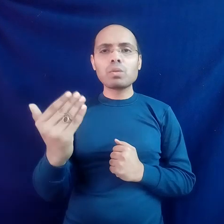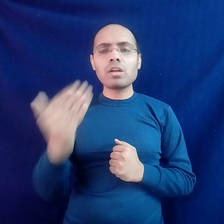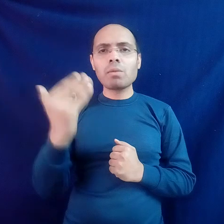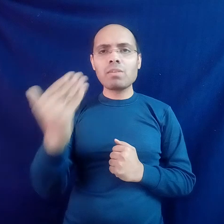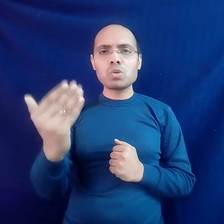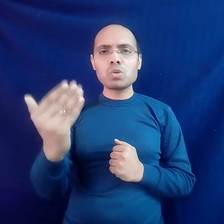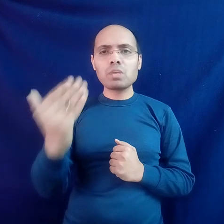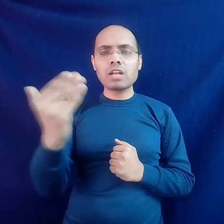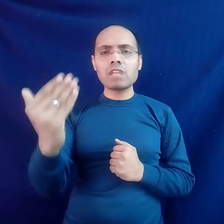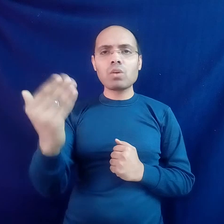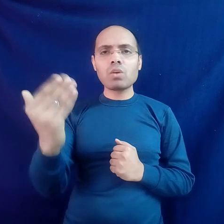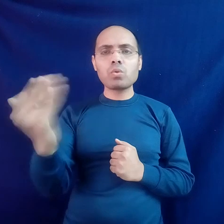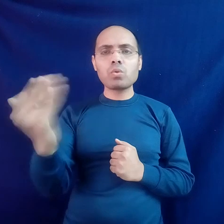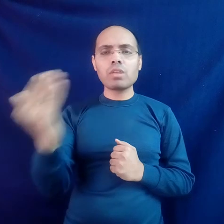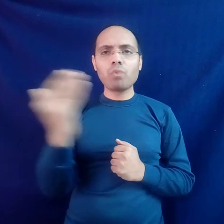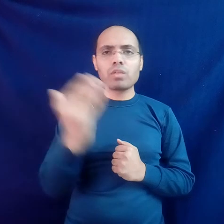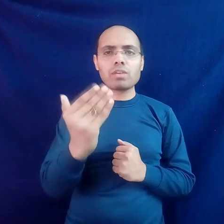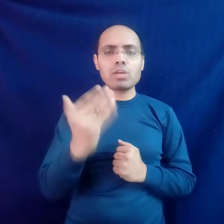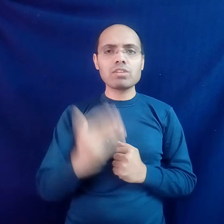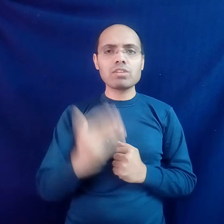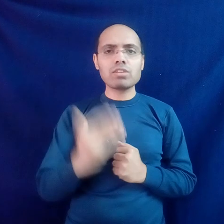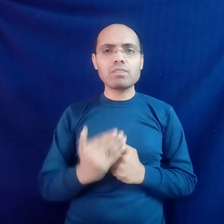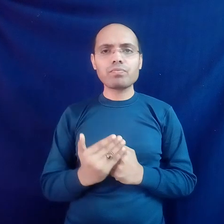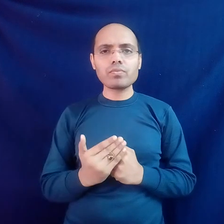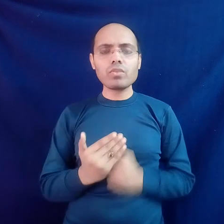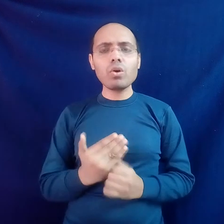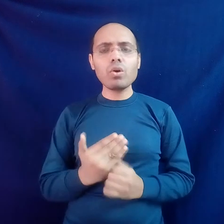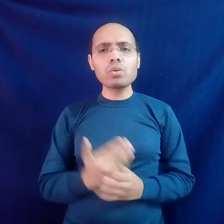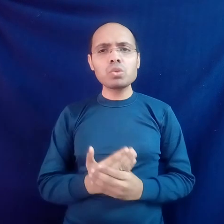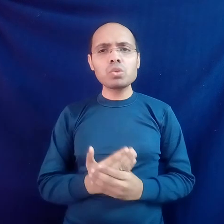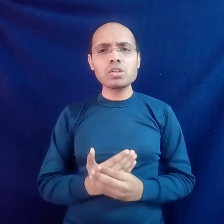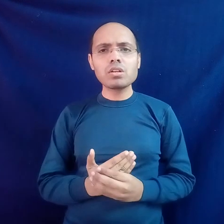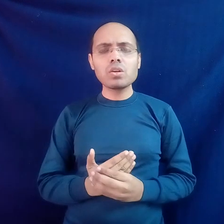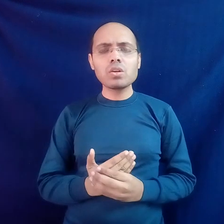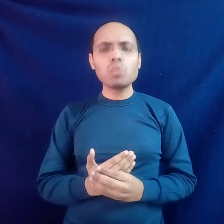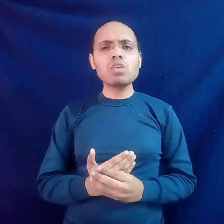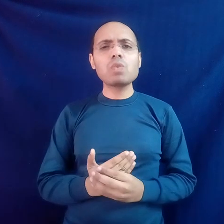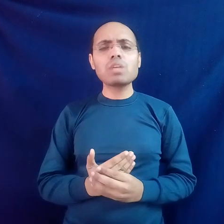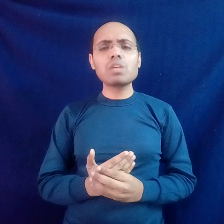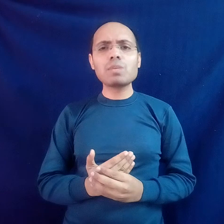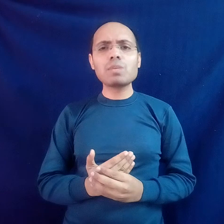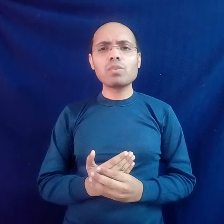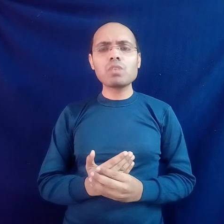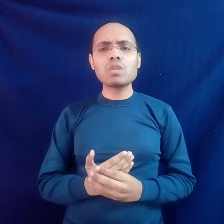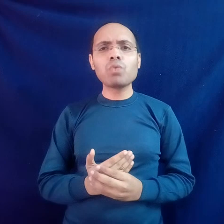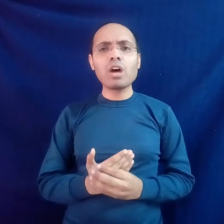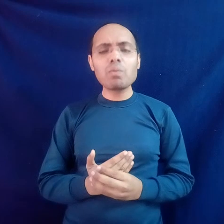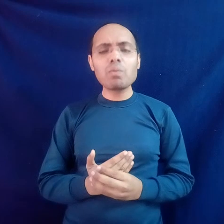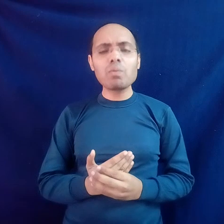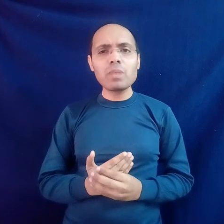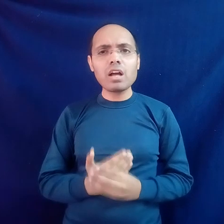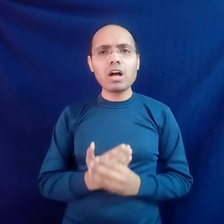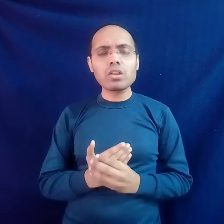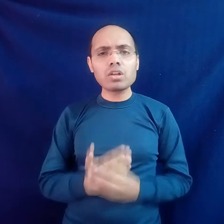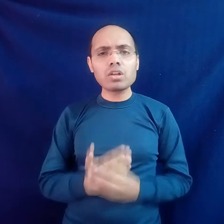या मेरे दुश्मन या तांत्रिक लोग उसे फोर्स करके भेज रहे हैं, और कुछ उनकी खुद की मजबूरी, क्योंकि वो अपने आसक्तियों